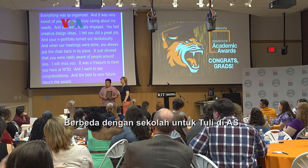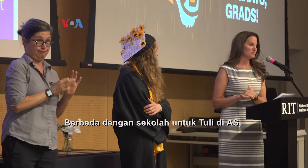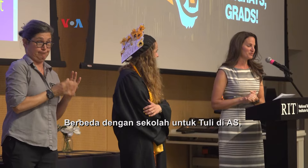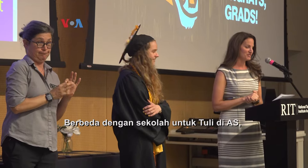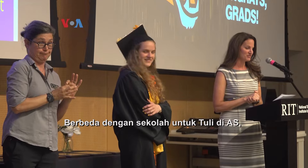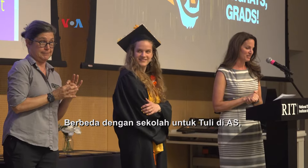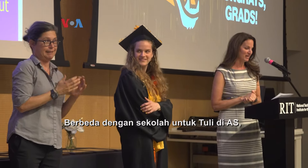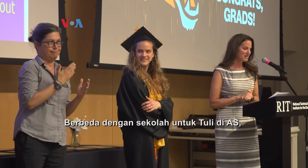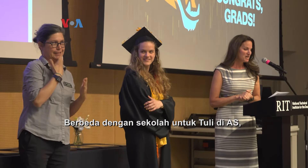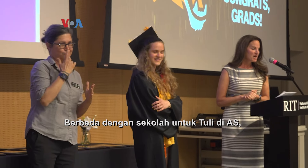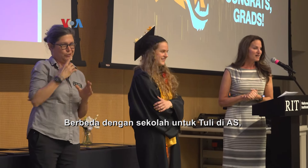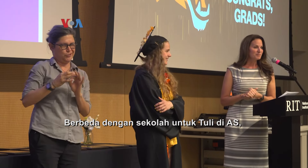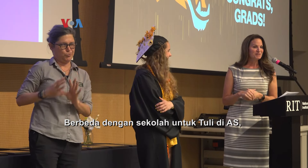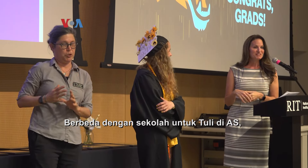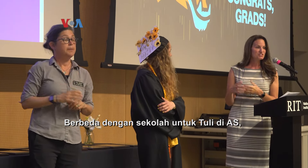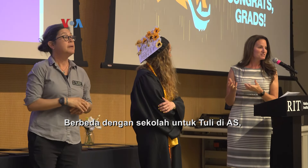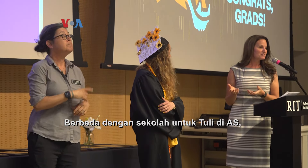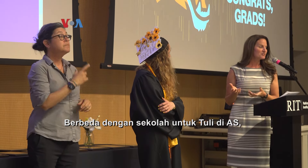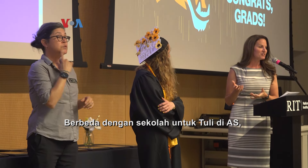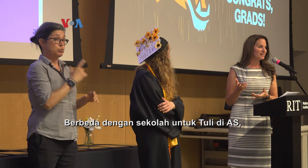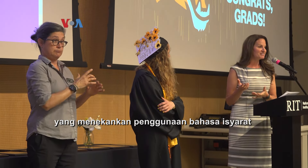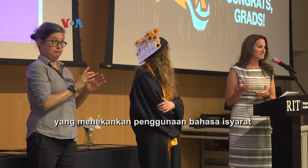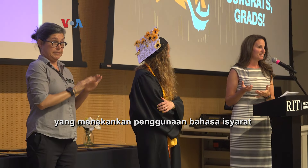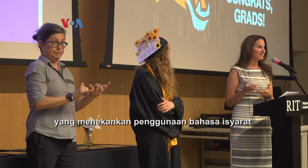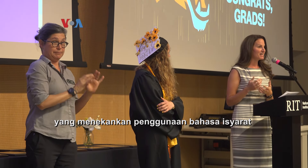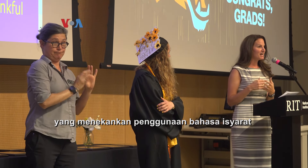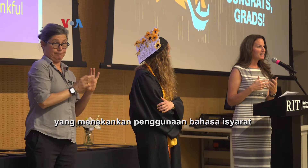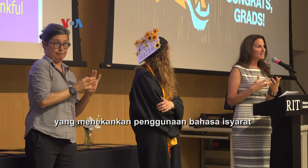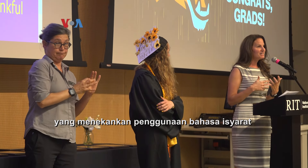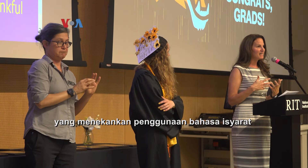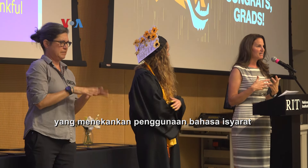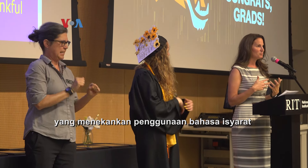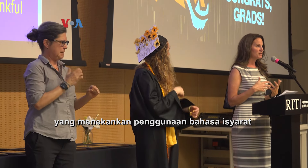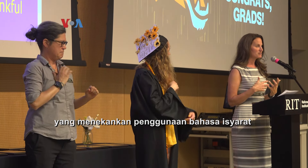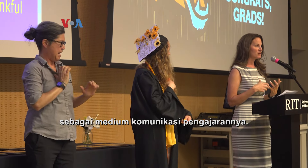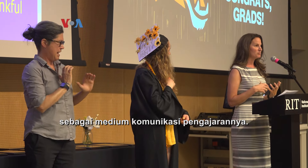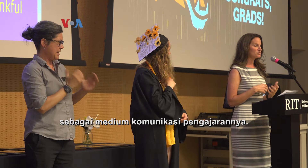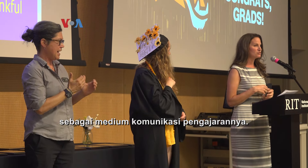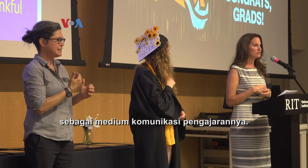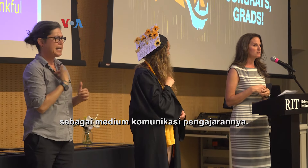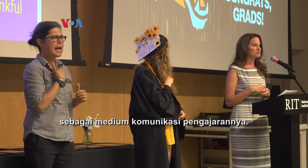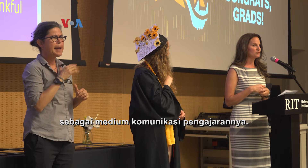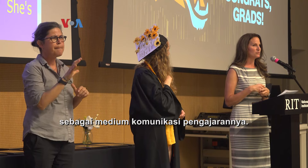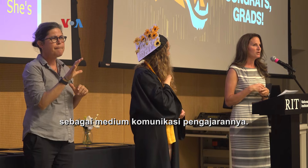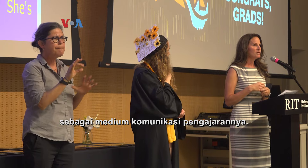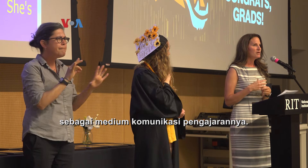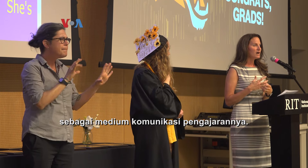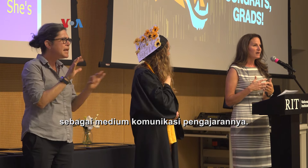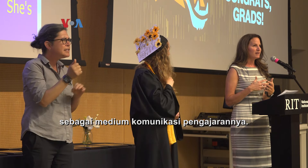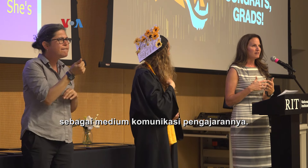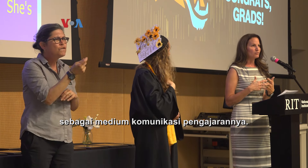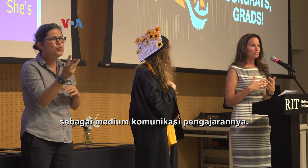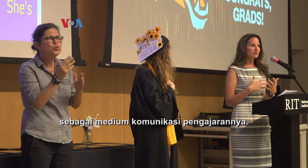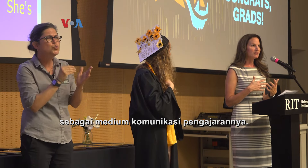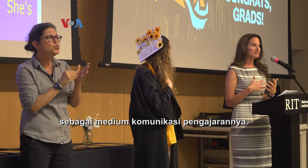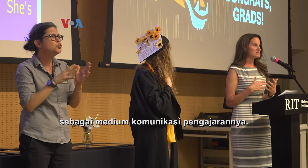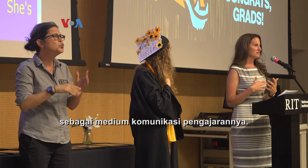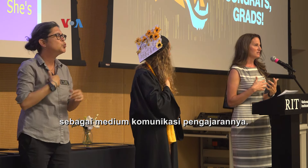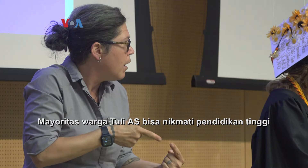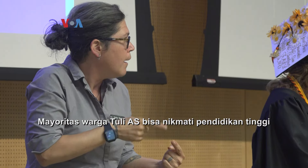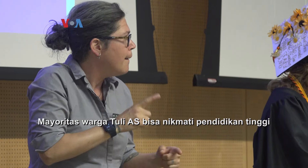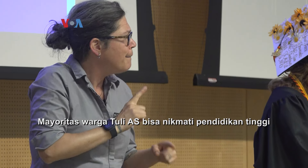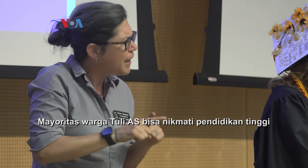menulis. Berbeda dengan sekolah-sekolah untuk tuli di Amerika Serikat yang menekankan penggunaan bahasa isyarat sebagai medium komunikasi